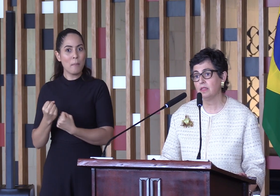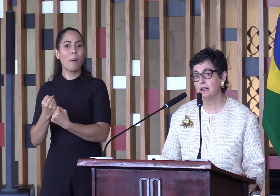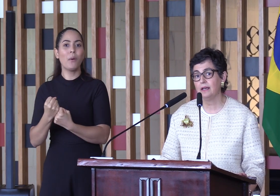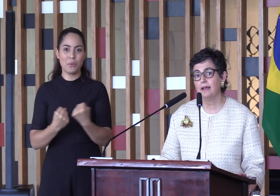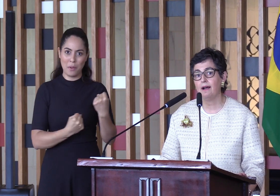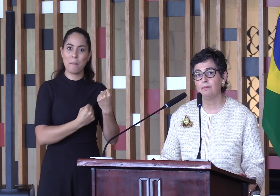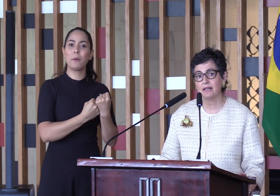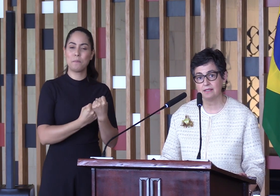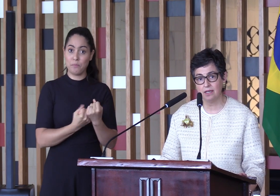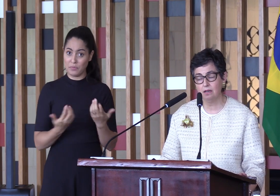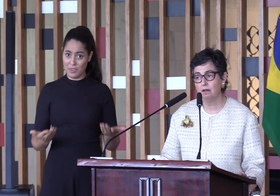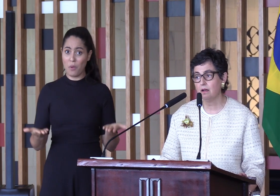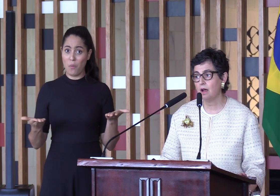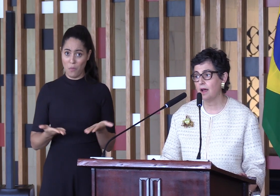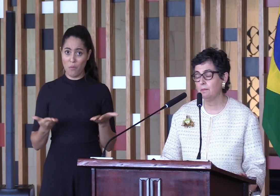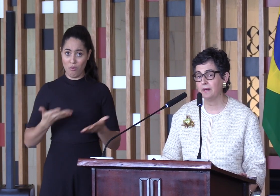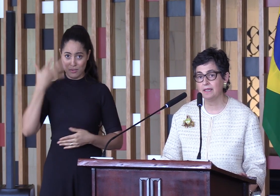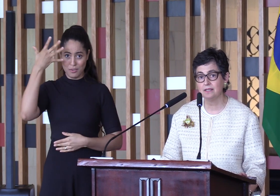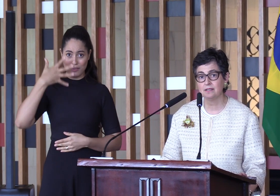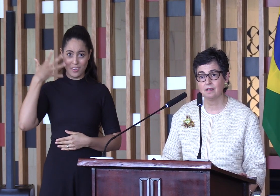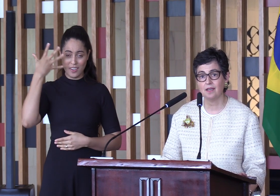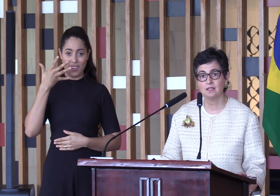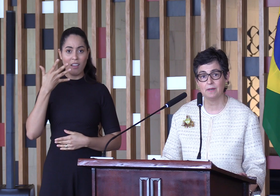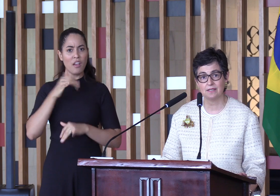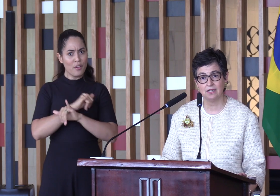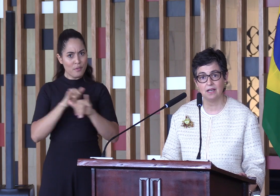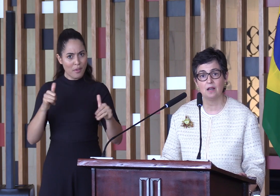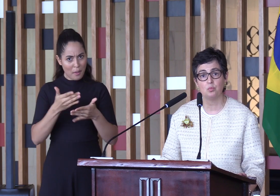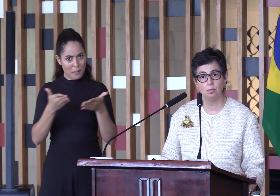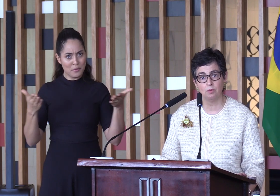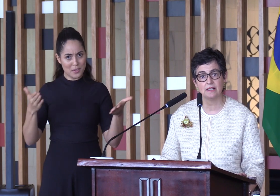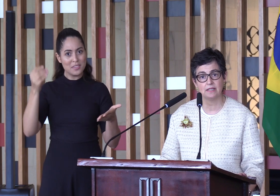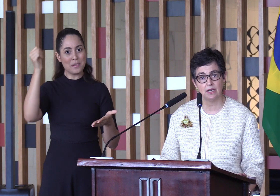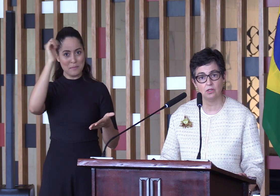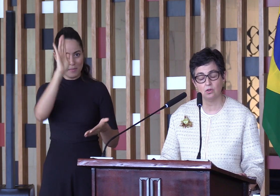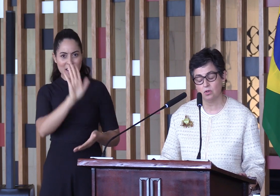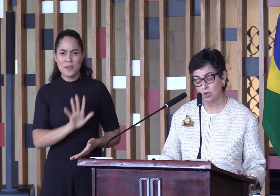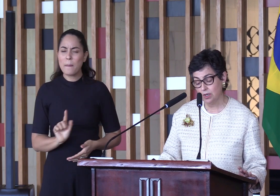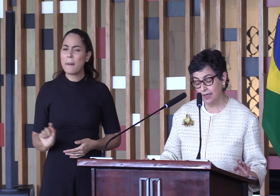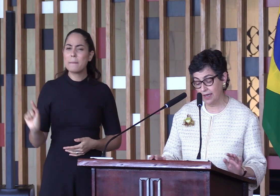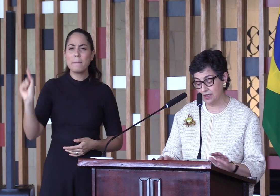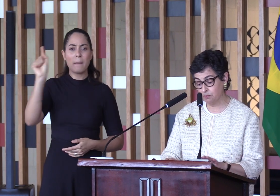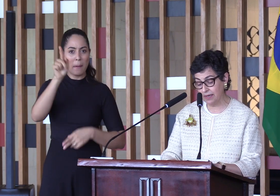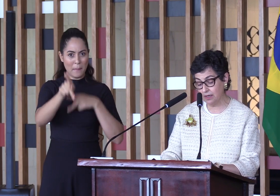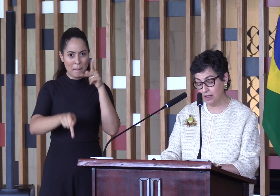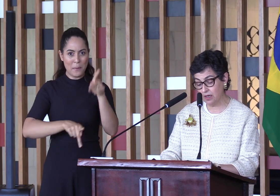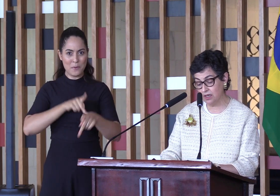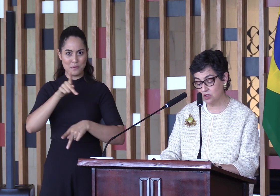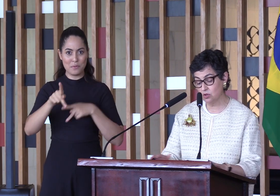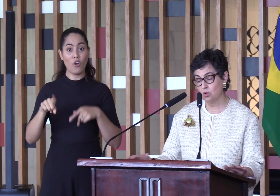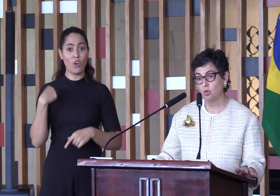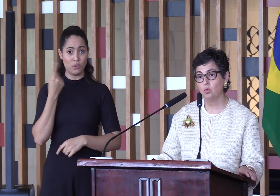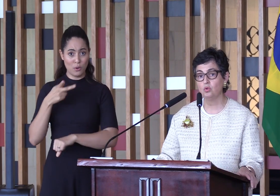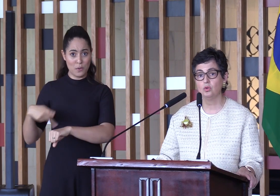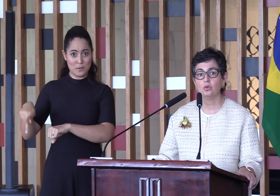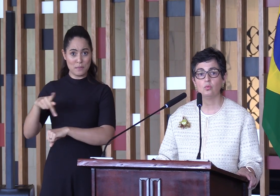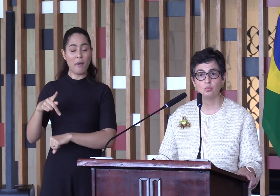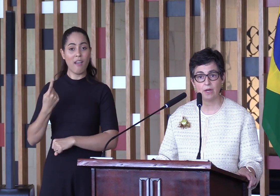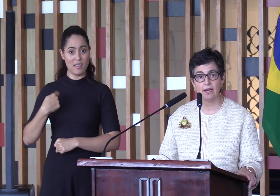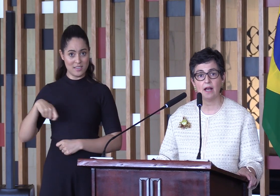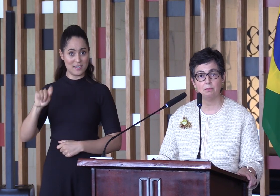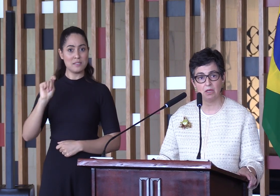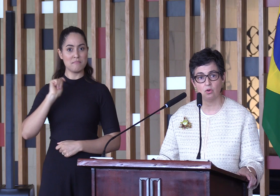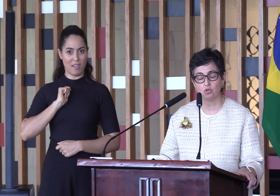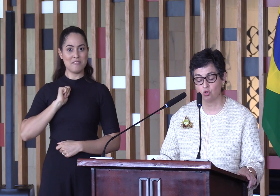dizer ao Brasil, ao país que é Brasil, ao povo brasileiro, que a España é um